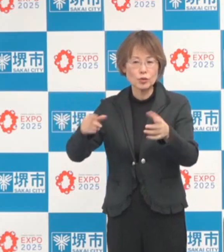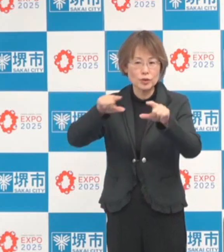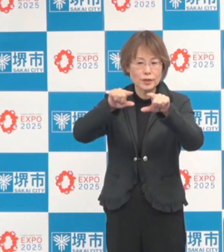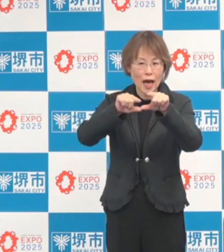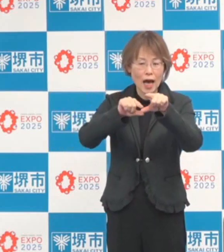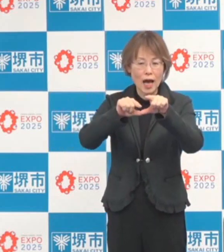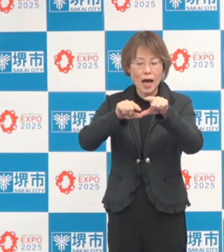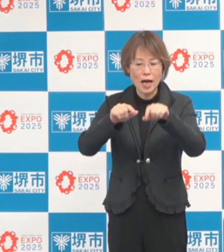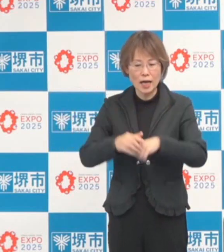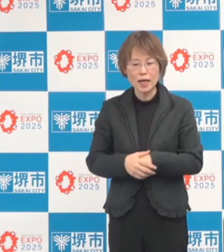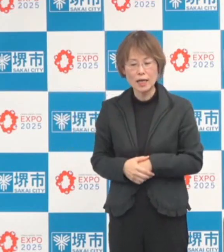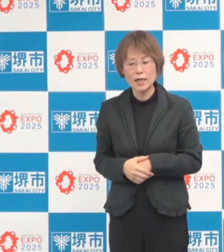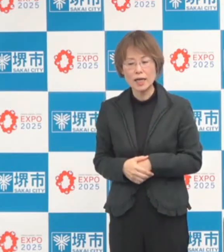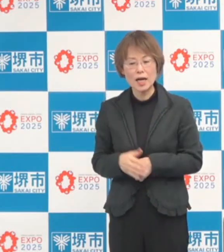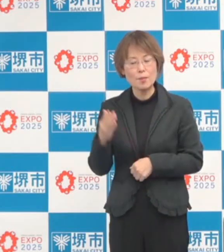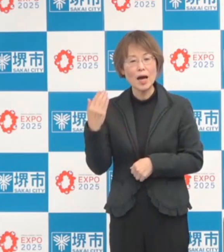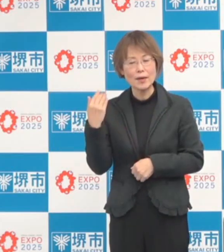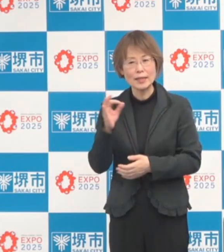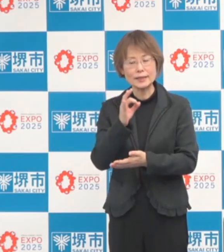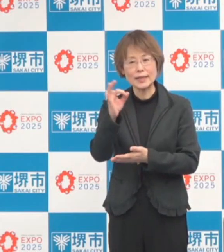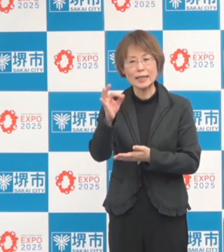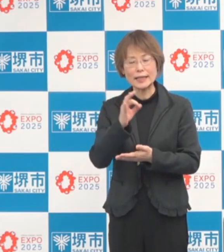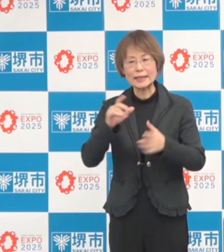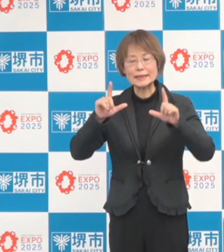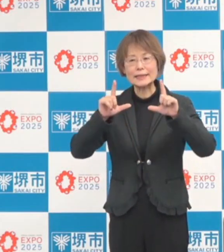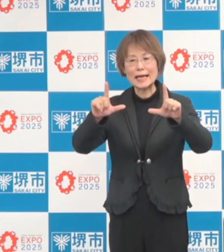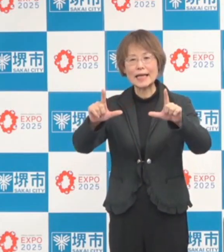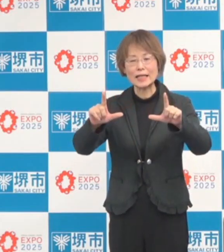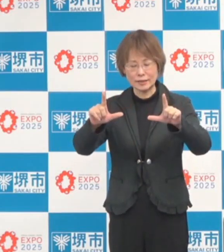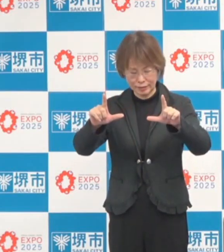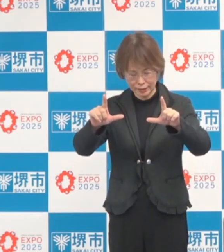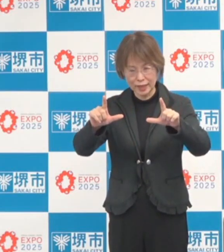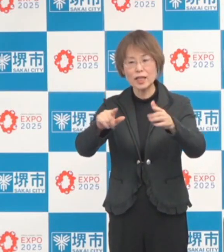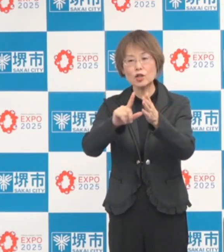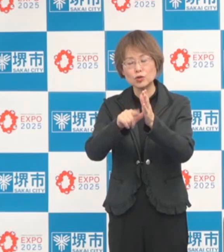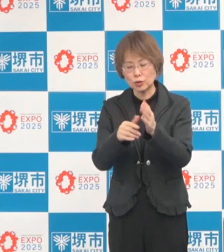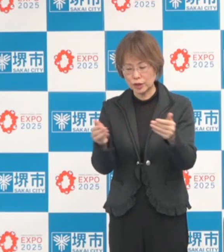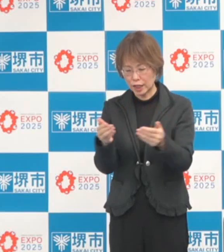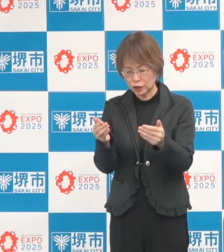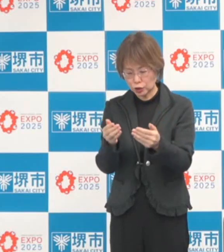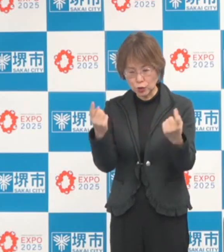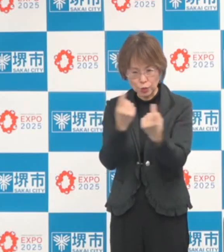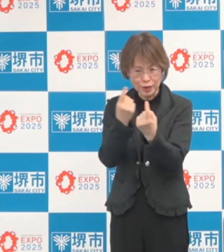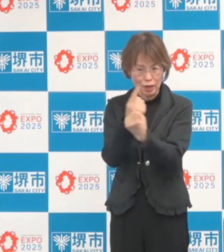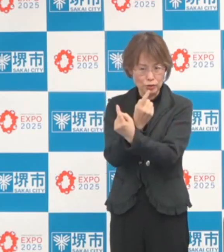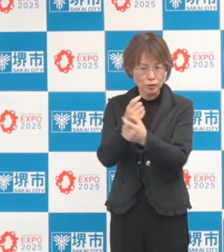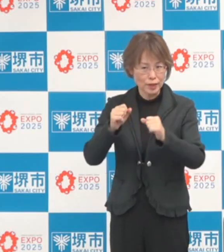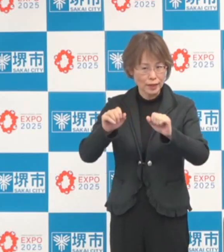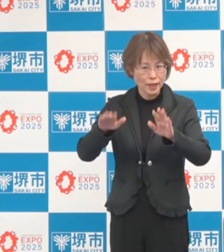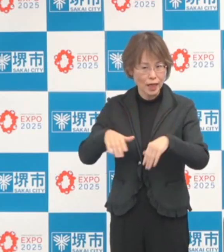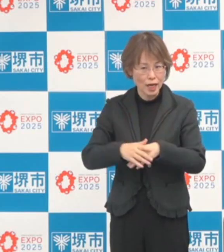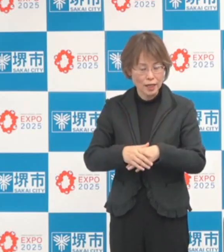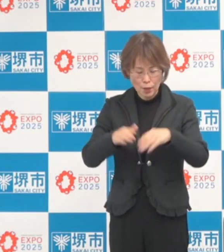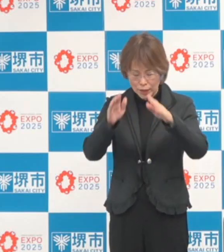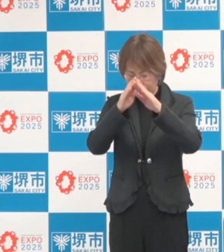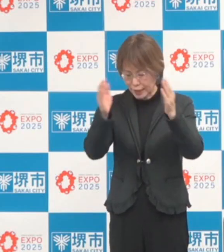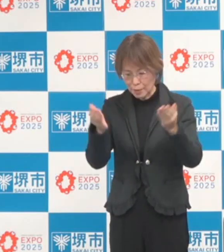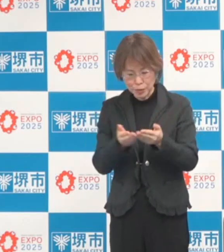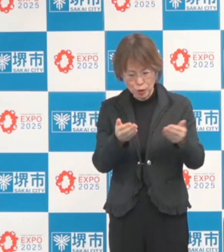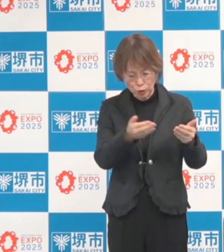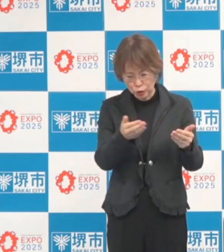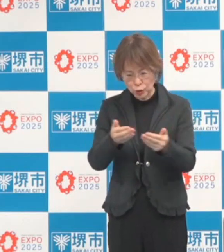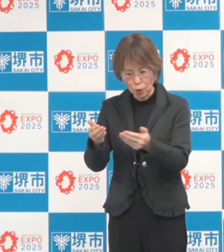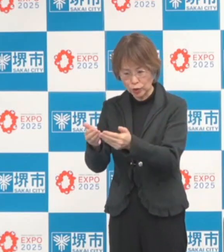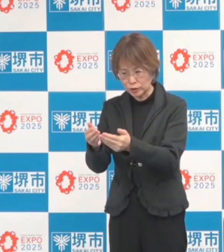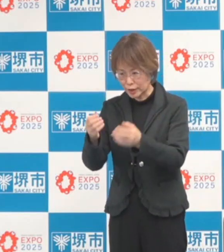に財政宣言を発出した中で徹底的な事業見直しを行ってきて、私自身も全ての事業について、実施している事業